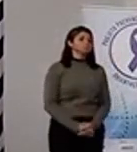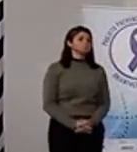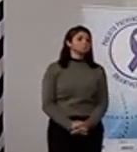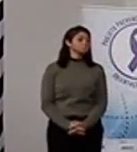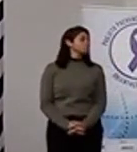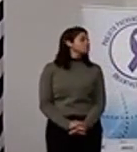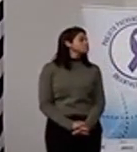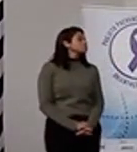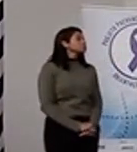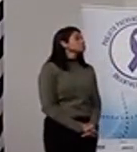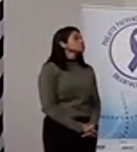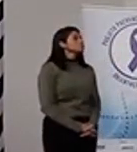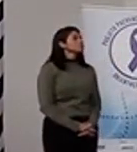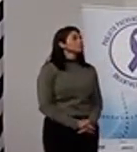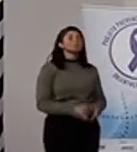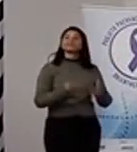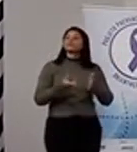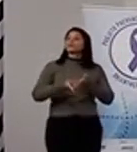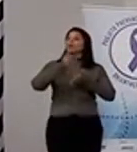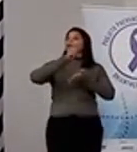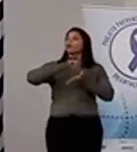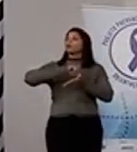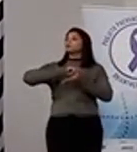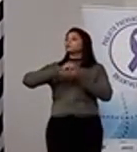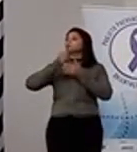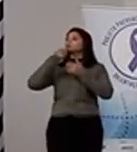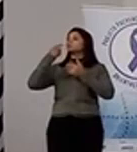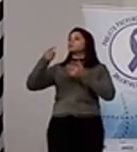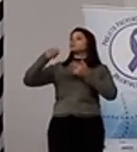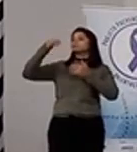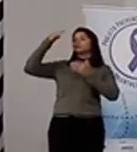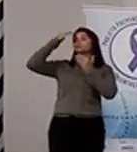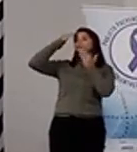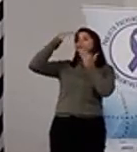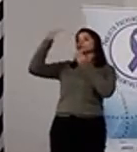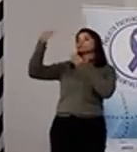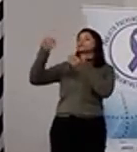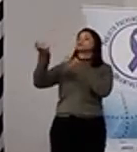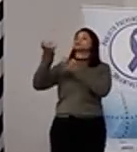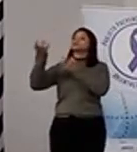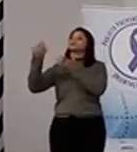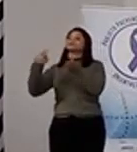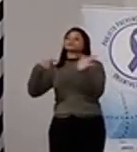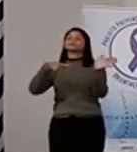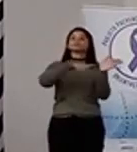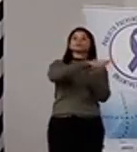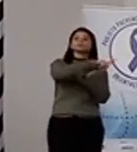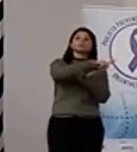Antes de eu registrar os agradecimentos, eu queria saber se tem alguma pergunta.